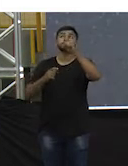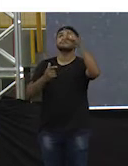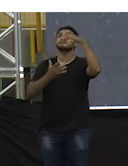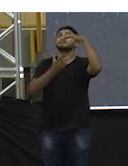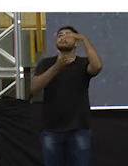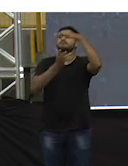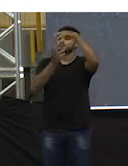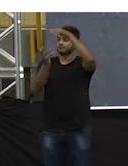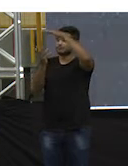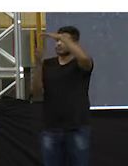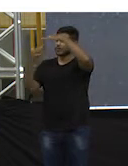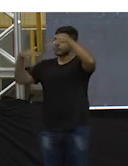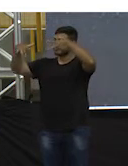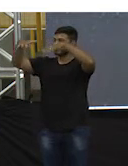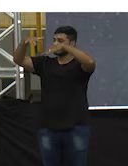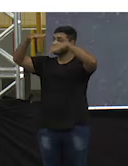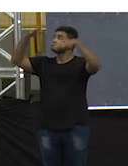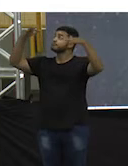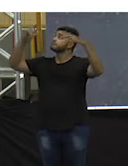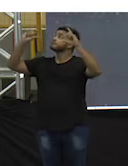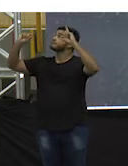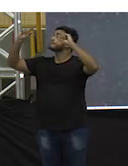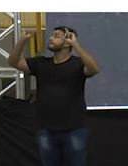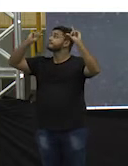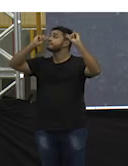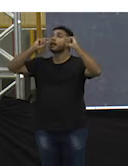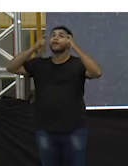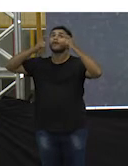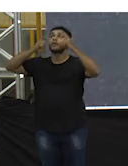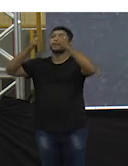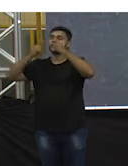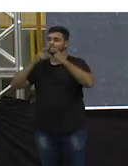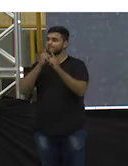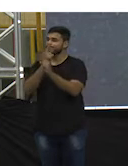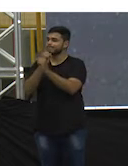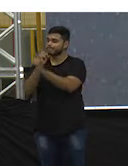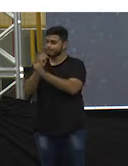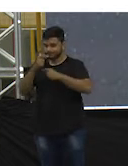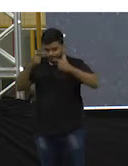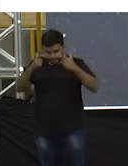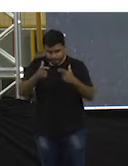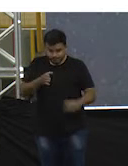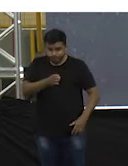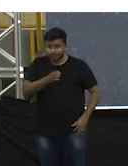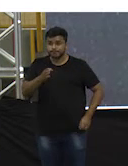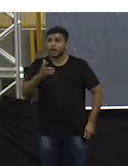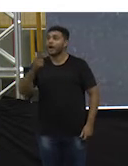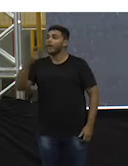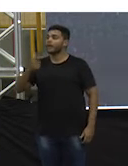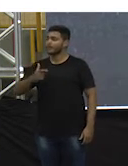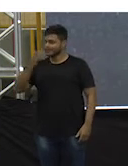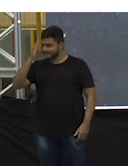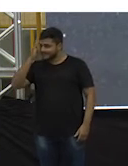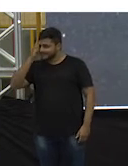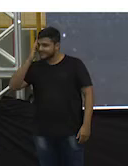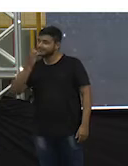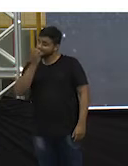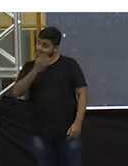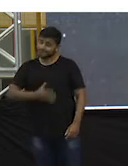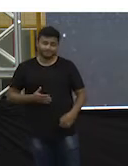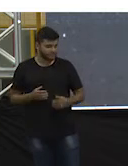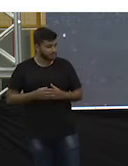vão contribuir para que a gente defina, de uma forma ou de outra, a nossa localização. É interessante que